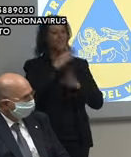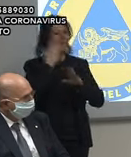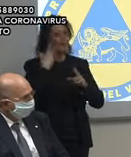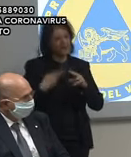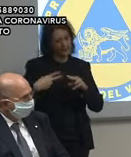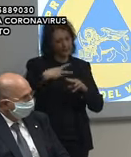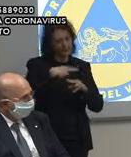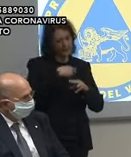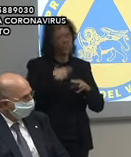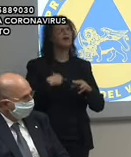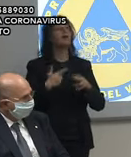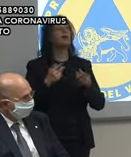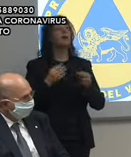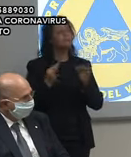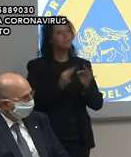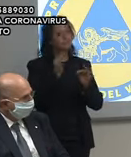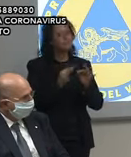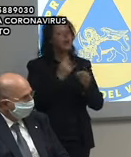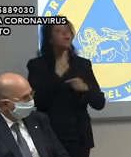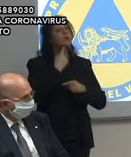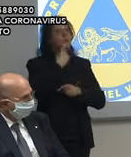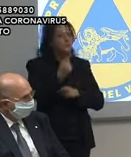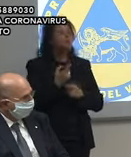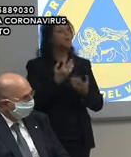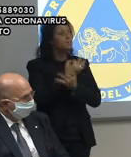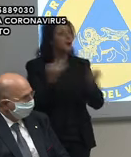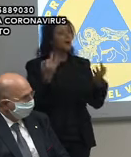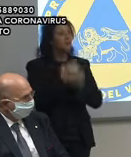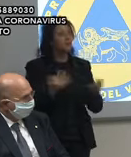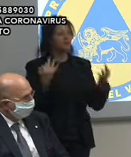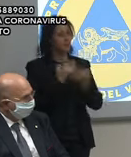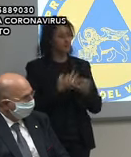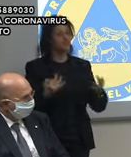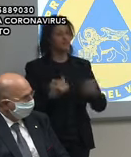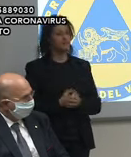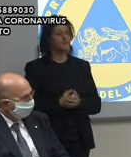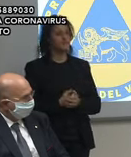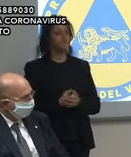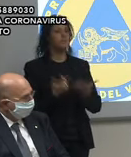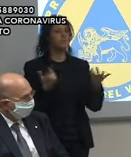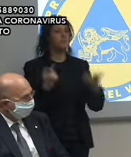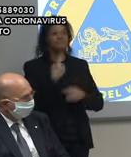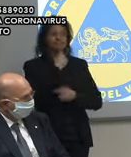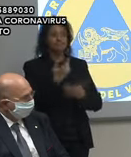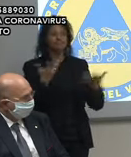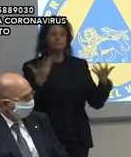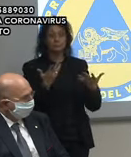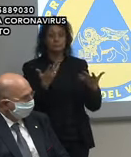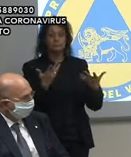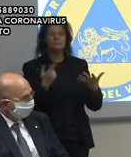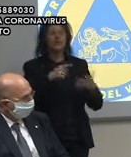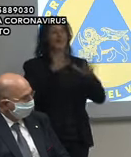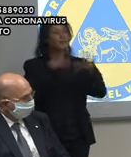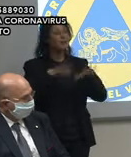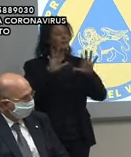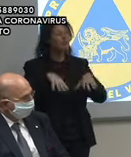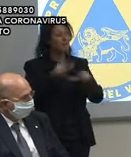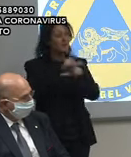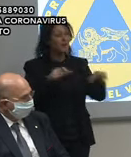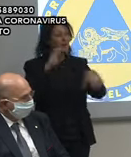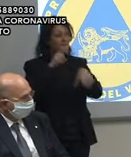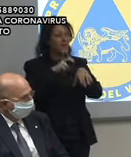camicia di cotone si fa, ecco, dicono che vanno bene tutte. Non a caso l'1,3% dei 10.000 medici